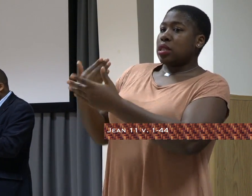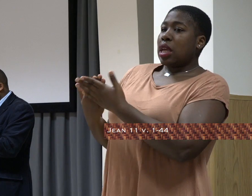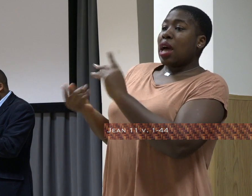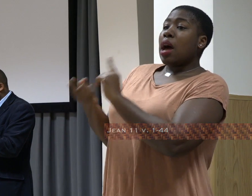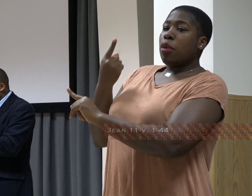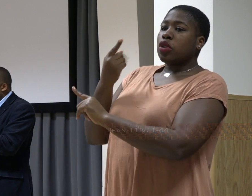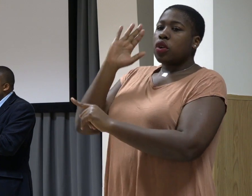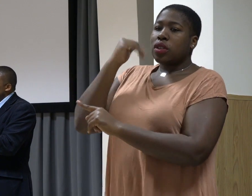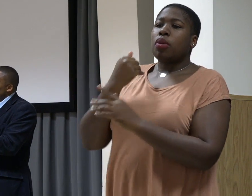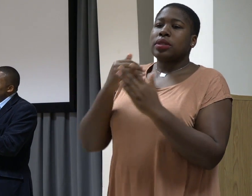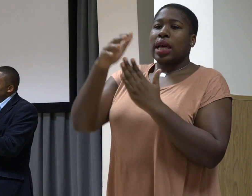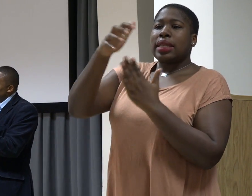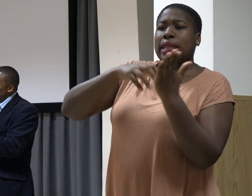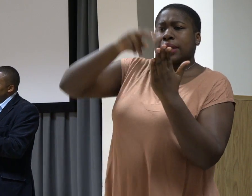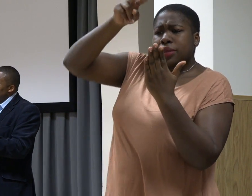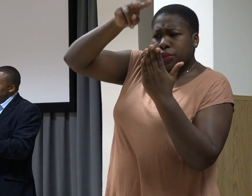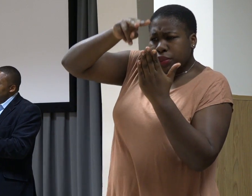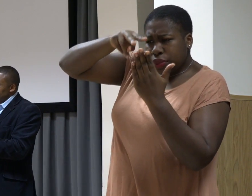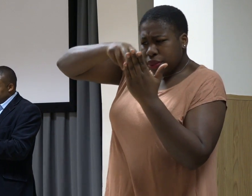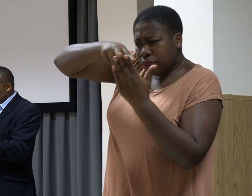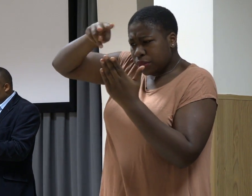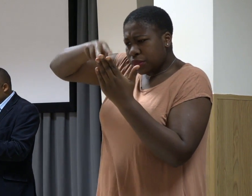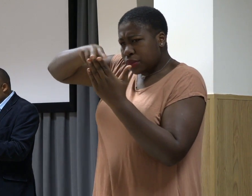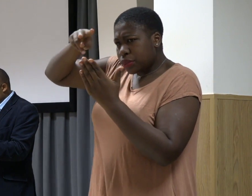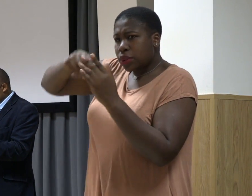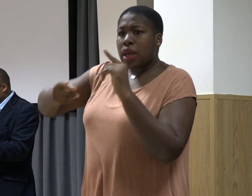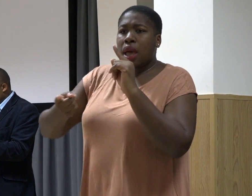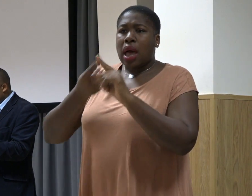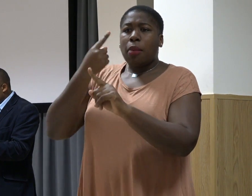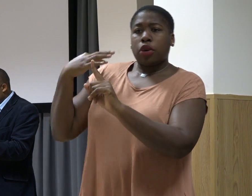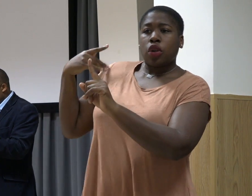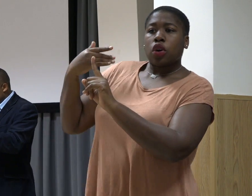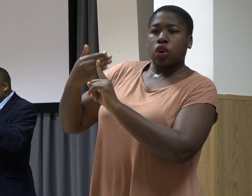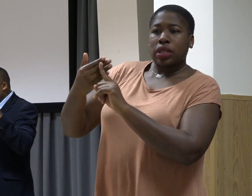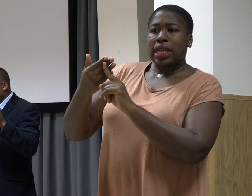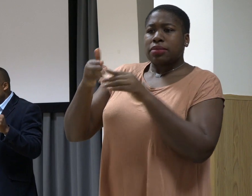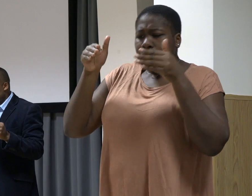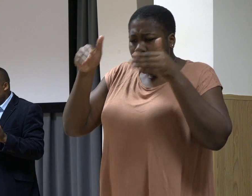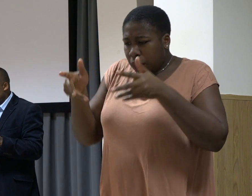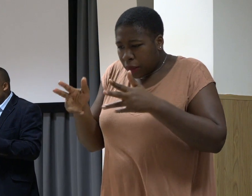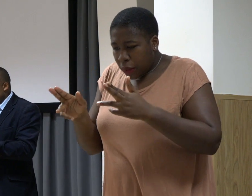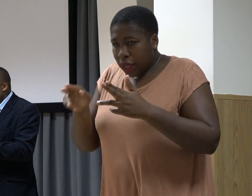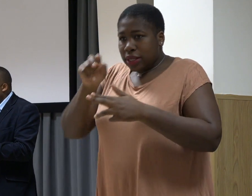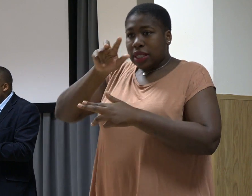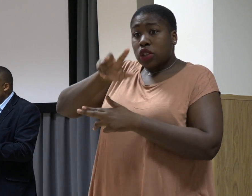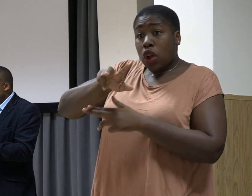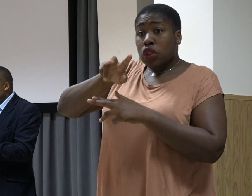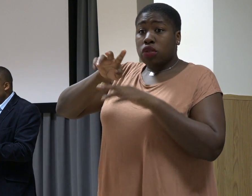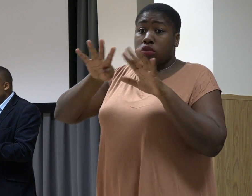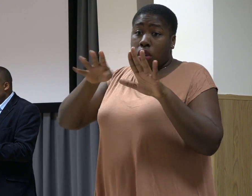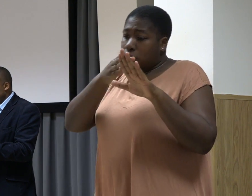pas faire dire à la Bible ce qu'elle ne dit pas. C'est toujours dangereux de sortir les versets de leur contexte.